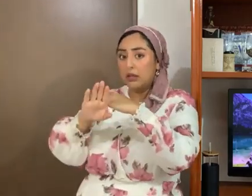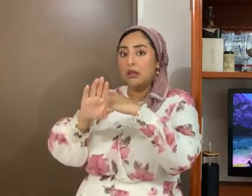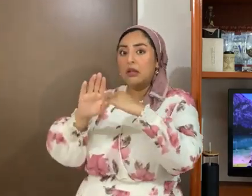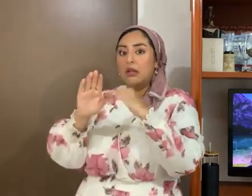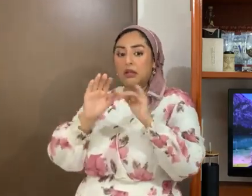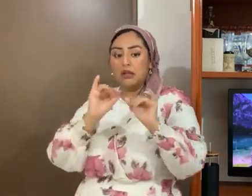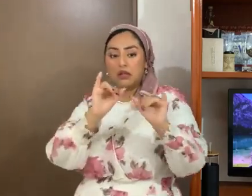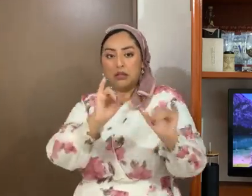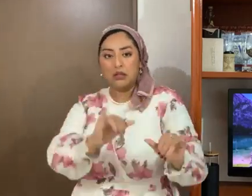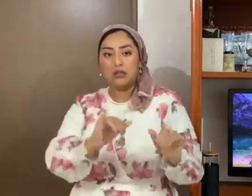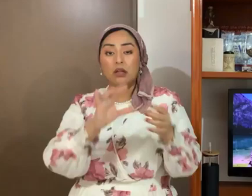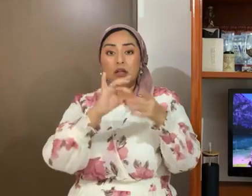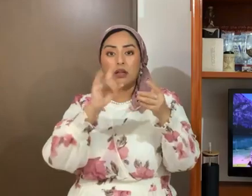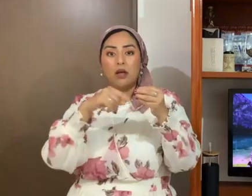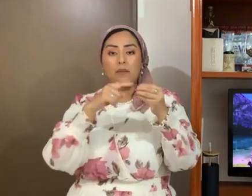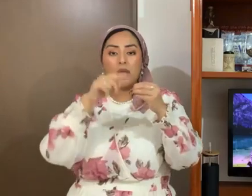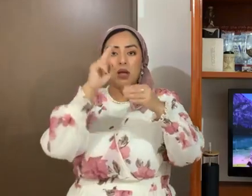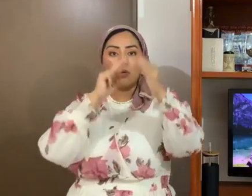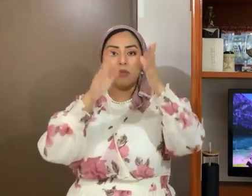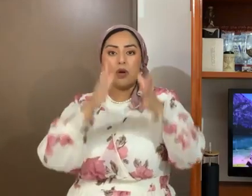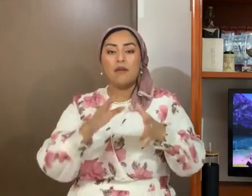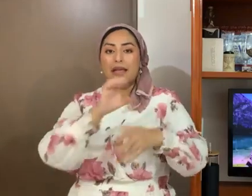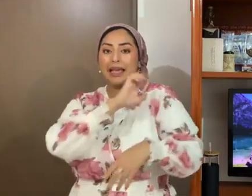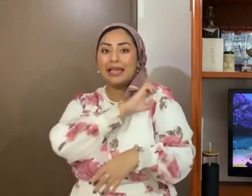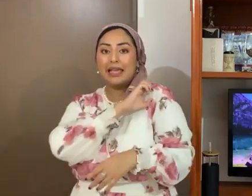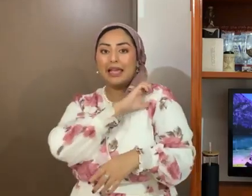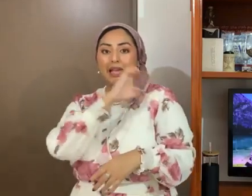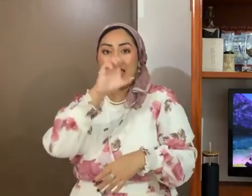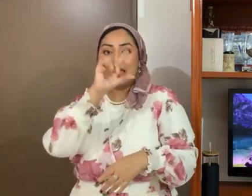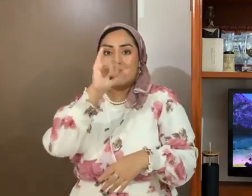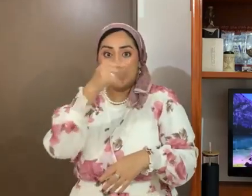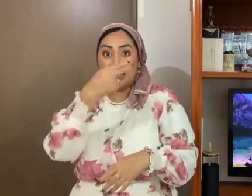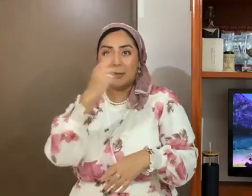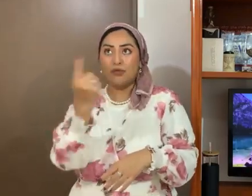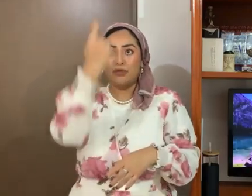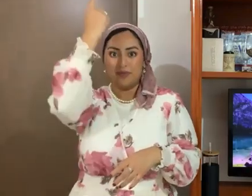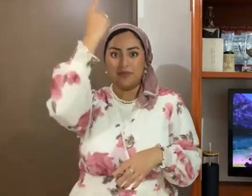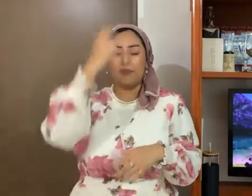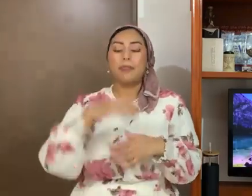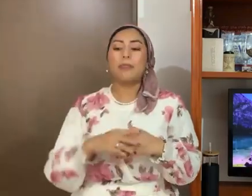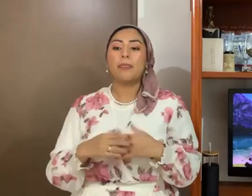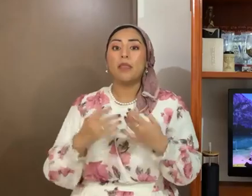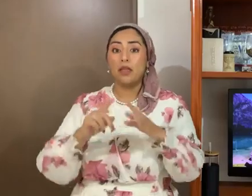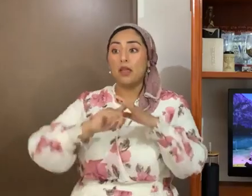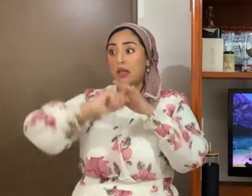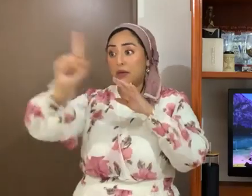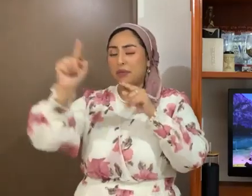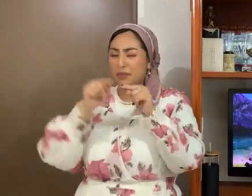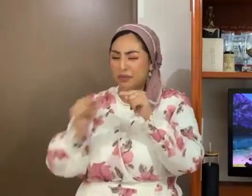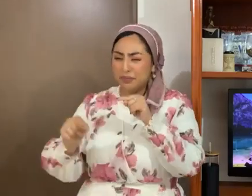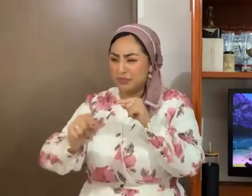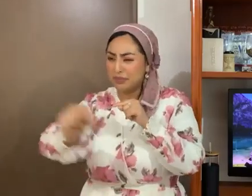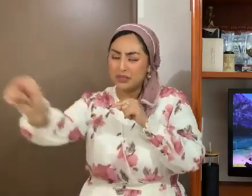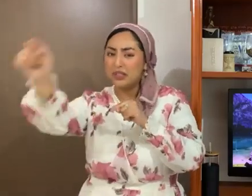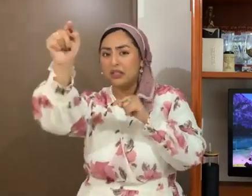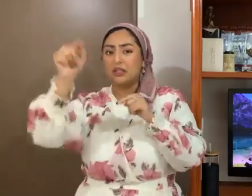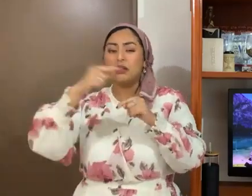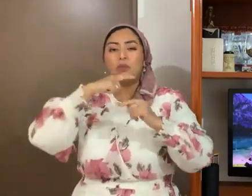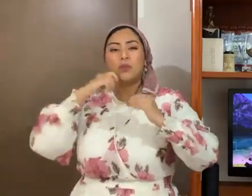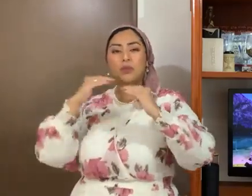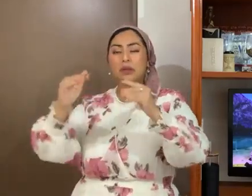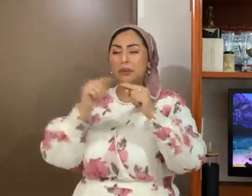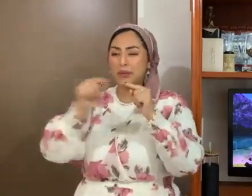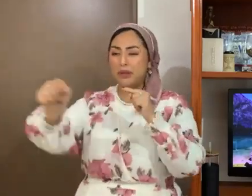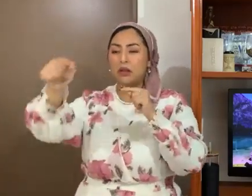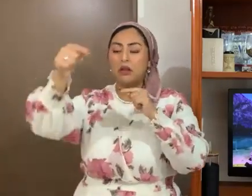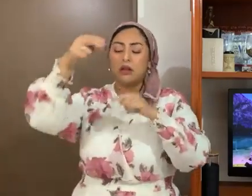dejó allí a su criado. Estamos hablando del profeta Elías. Y él se fue por el desierto un día de camino, y vino